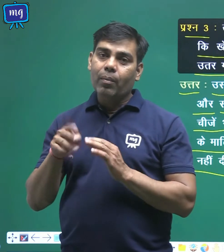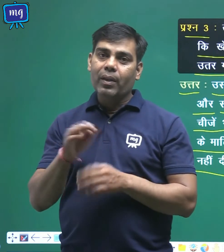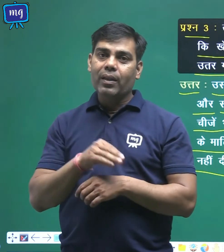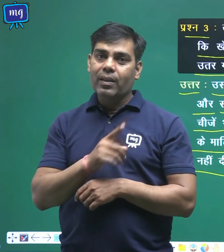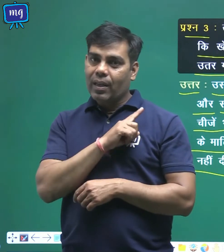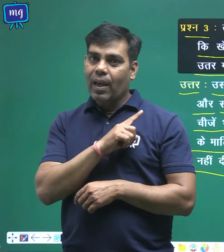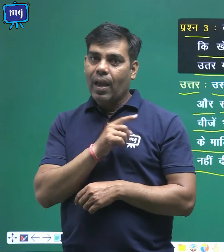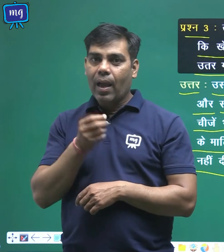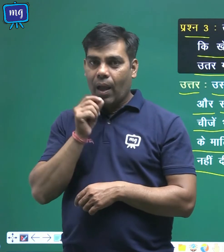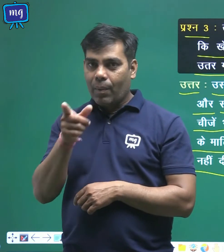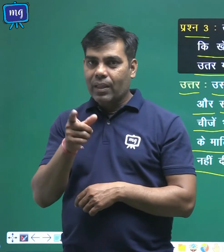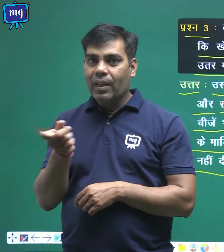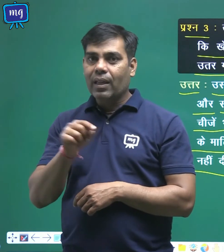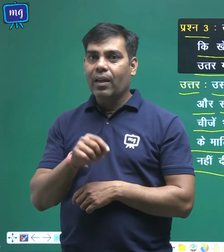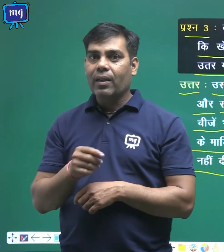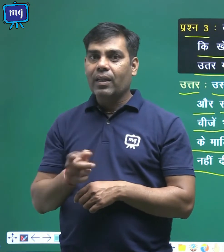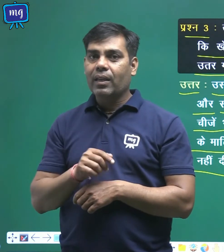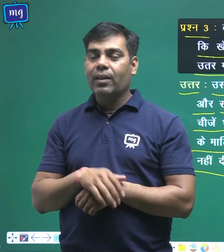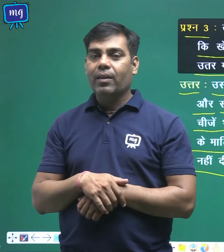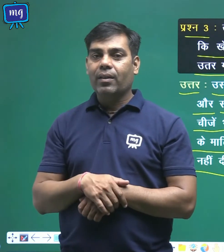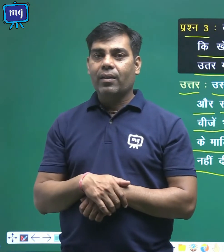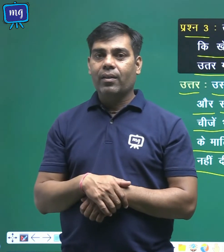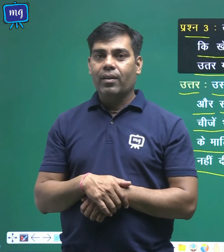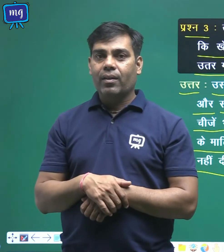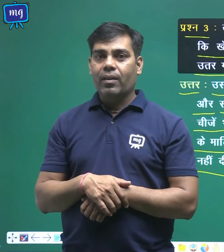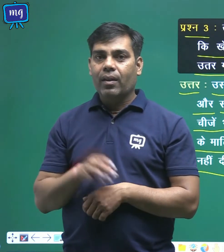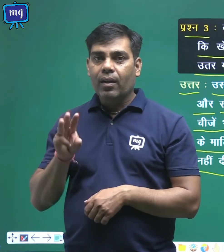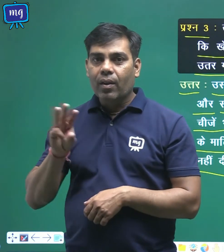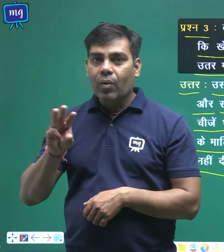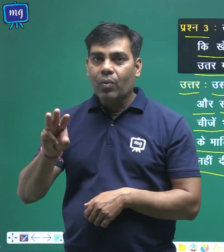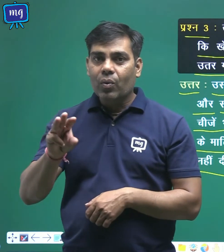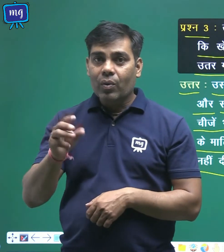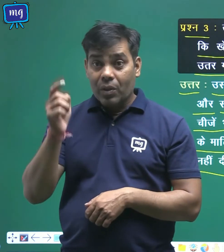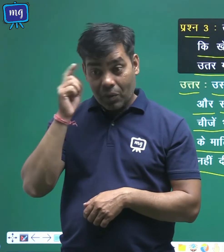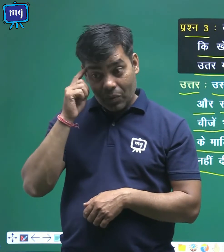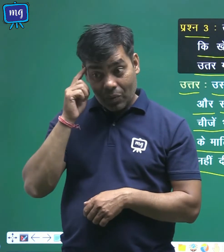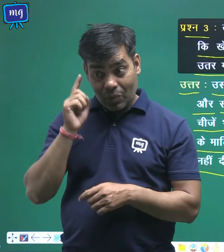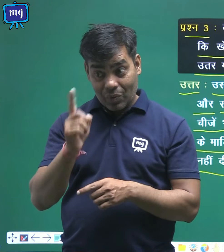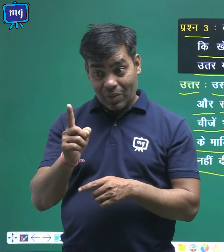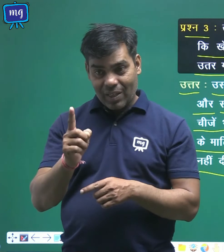यह बताया था कि ऊंदरे की तरकीब से ही